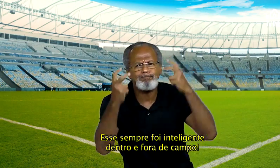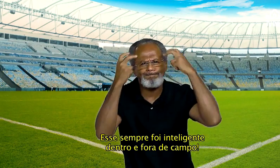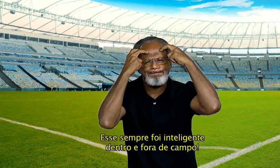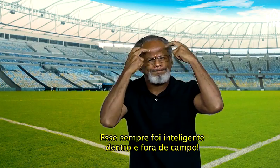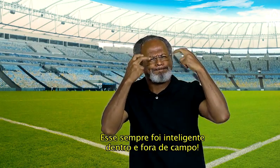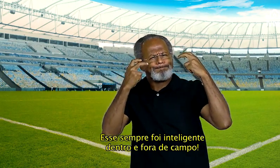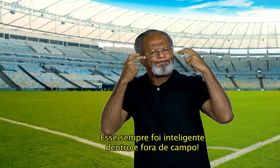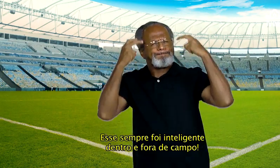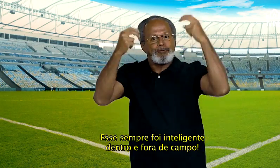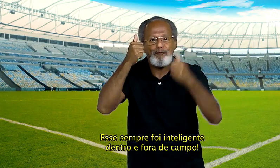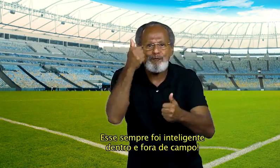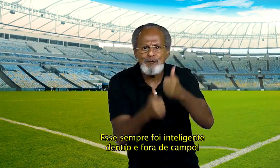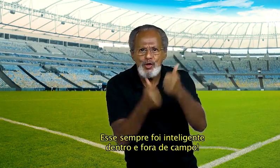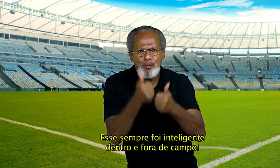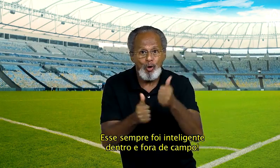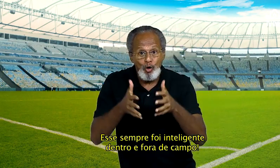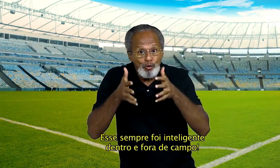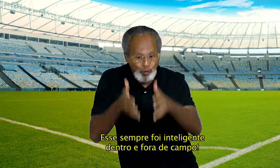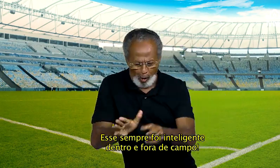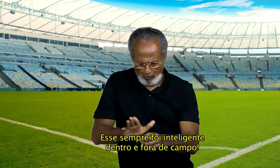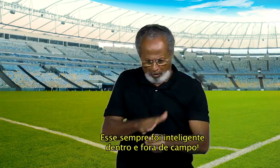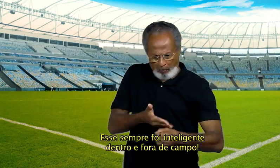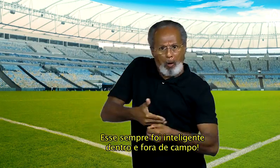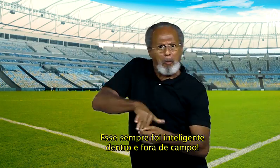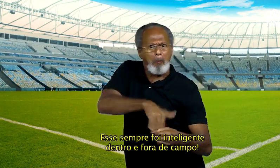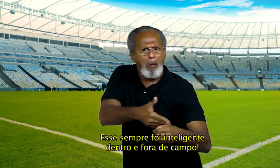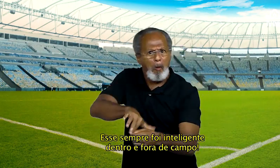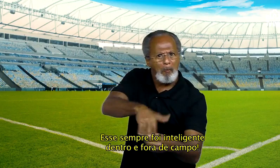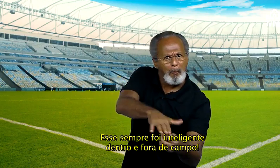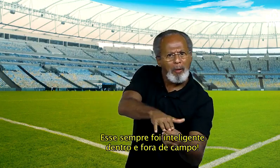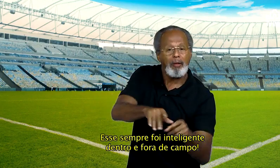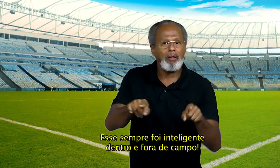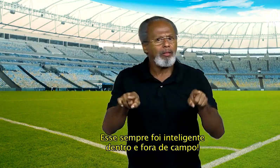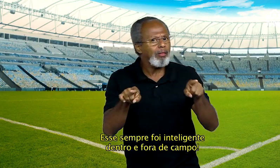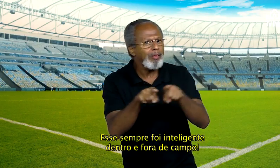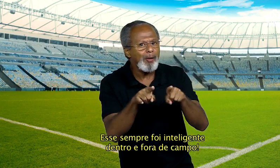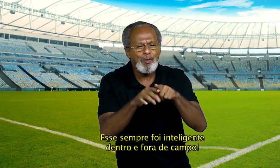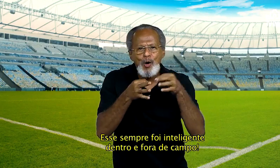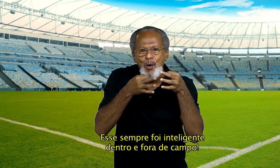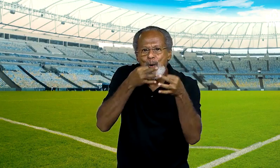Esse sempre foi inteligente. Dentro e fora de campo.